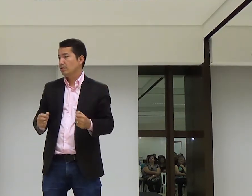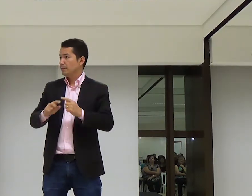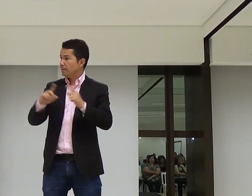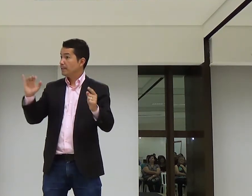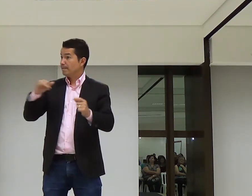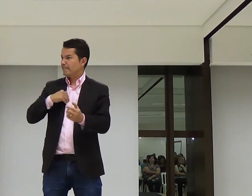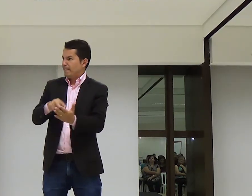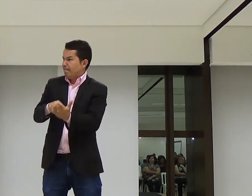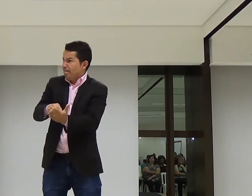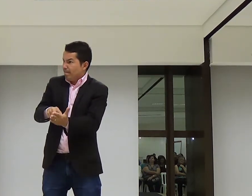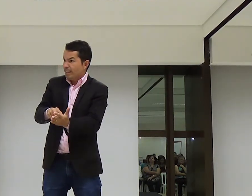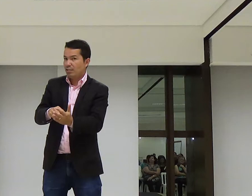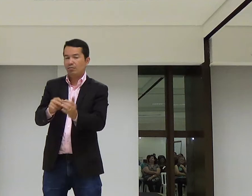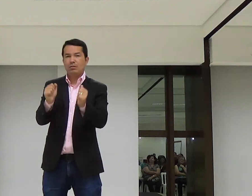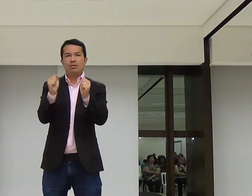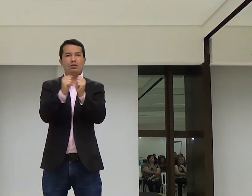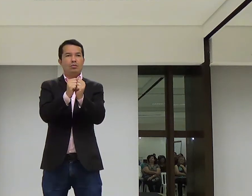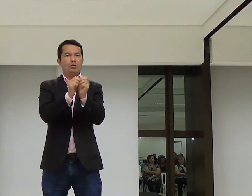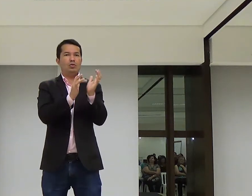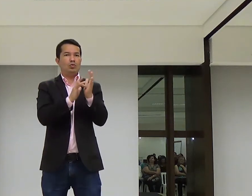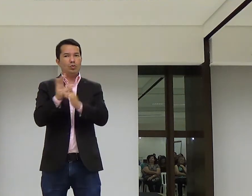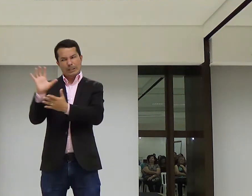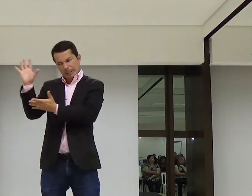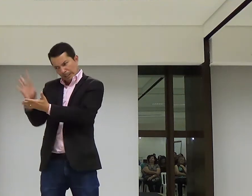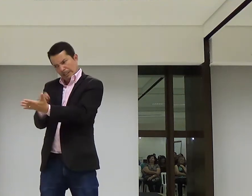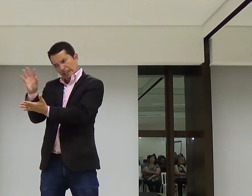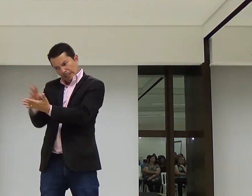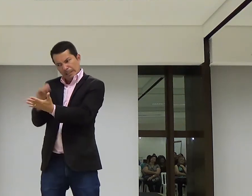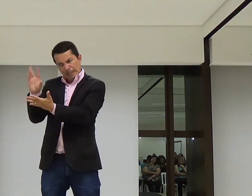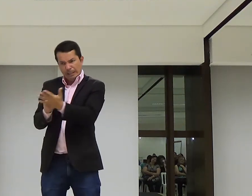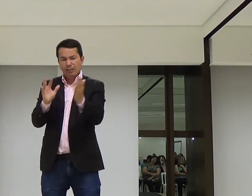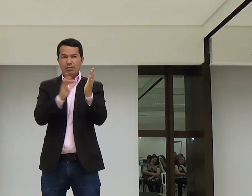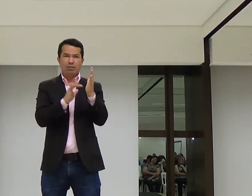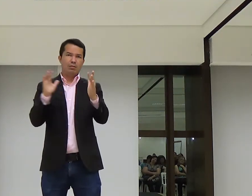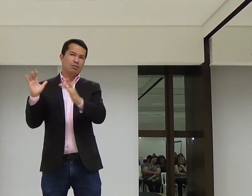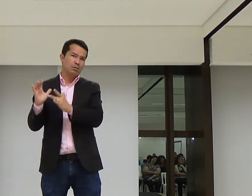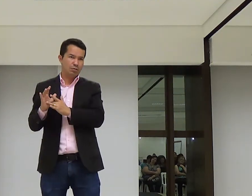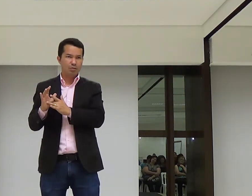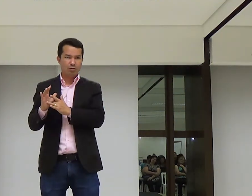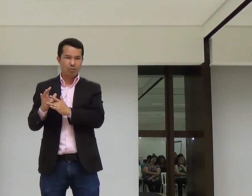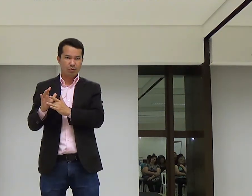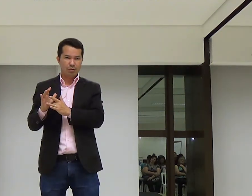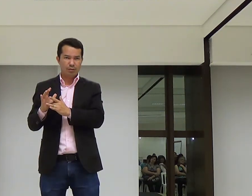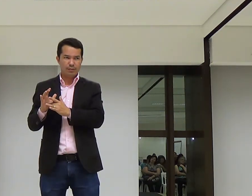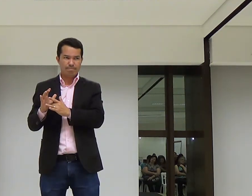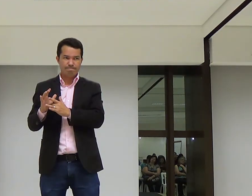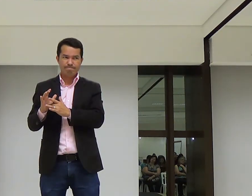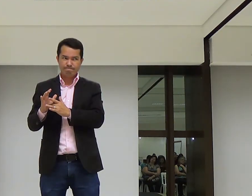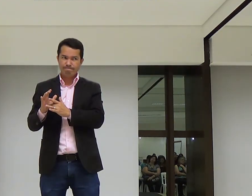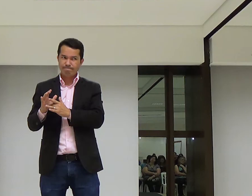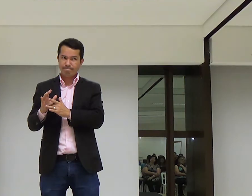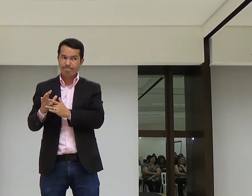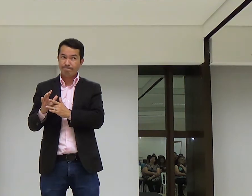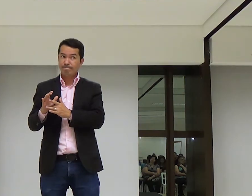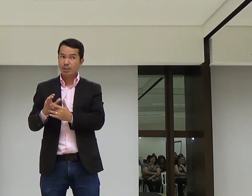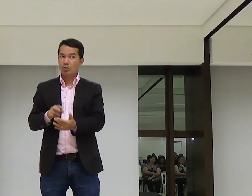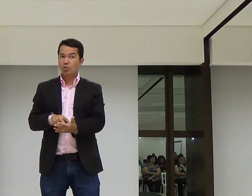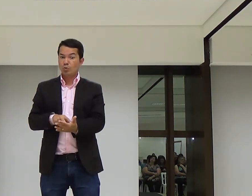dão certo quando você não tem firmeza, mas se você está firme em Jesus, se você copia Jesus,